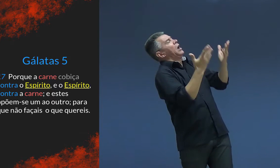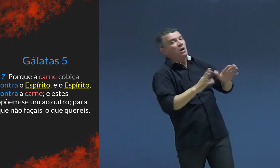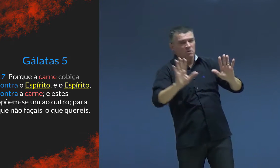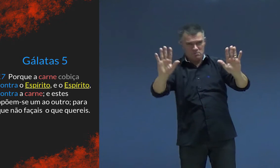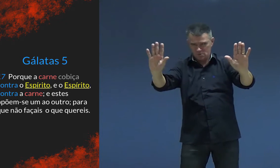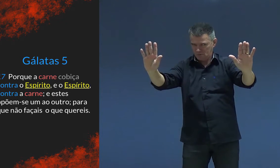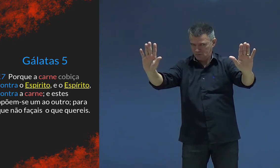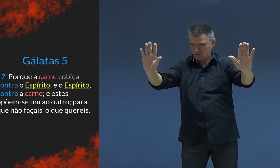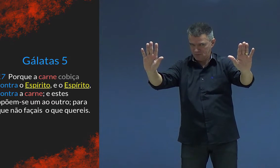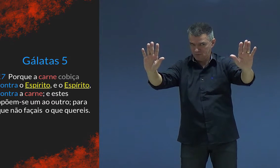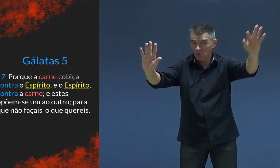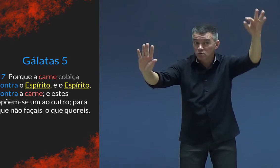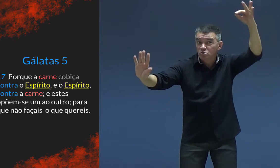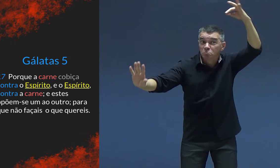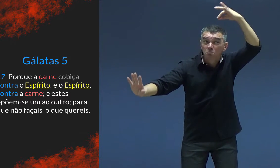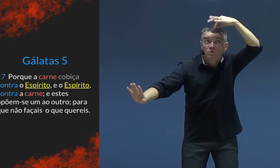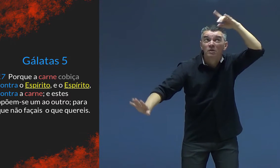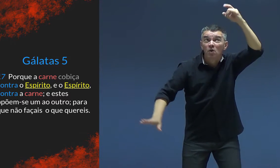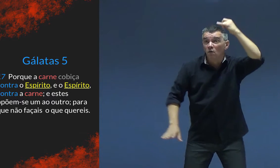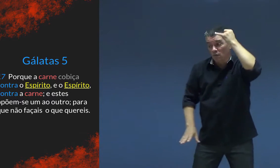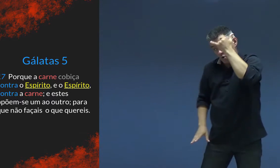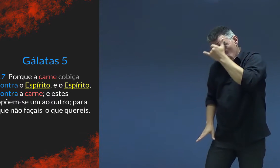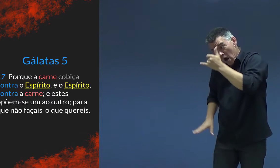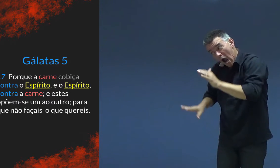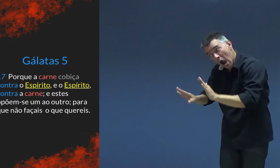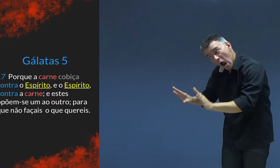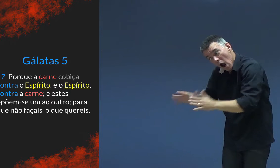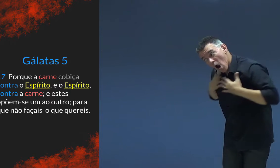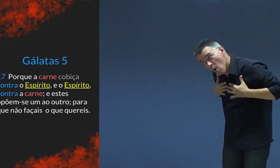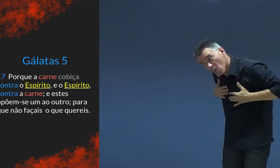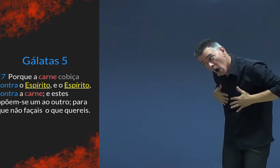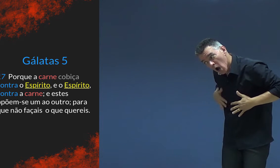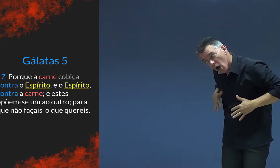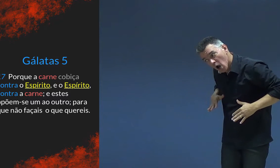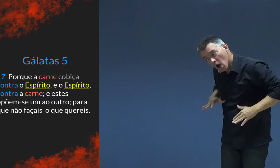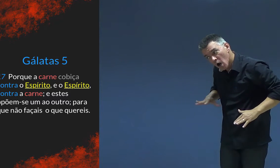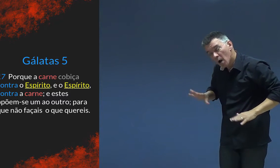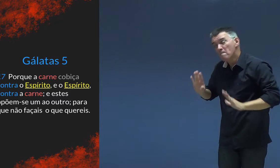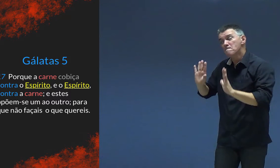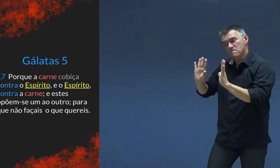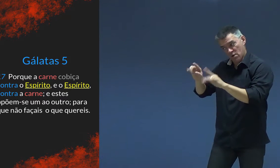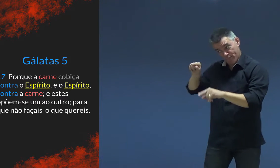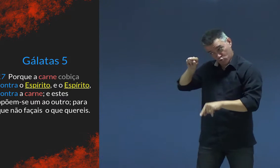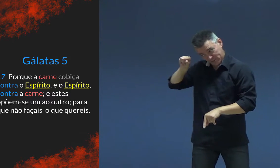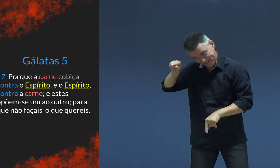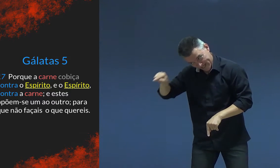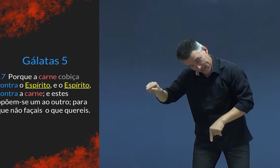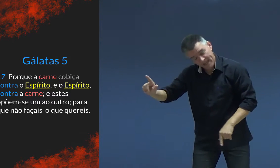quero paz. Calma. Olha lá. O Espírito de Deus fala assim: calma.